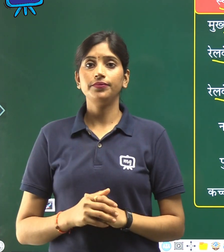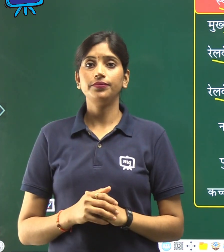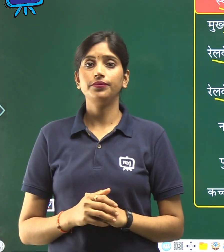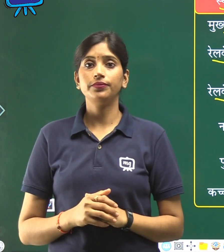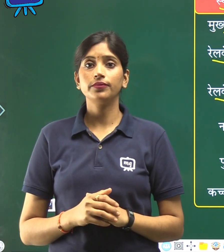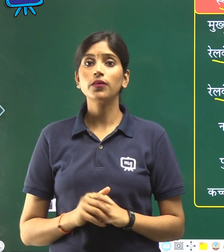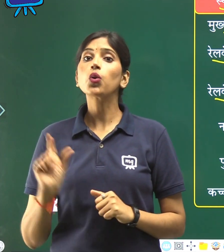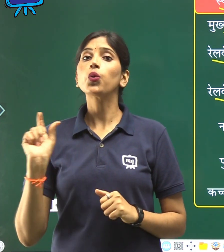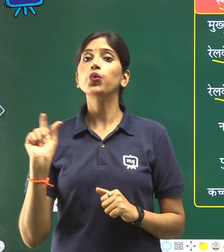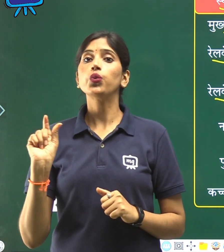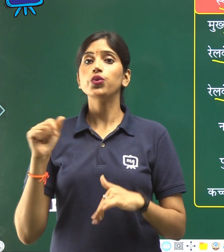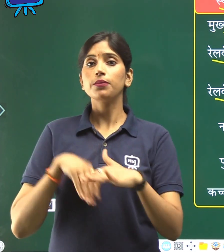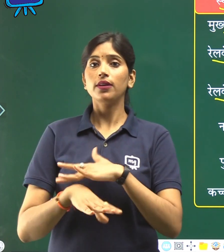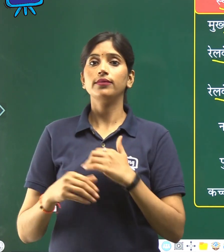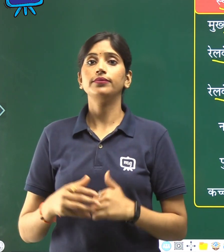प्रयोग में